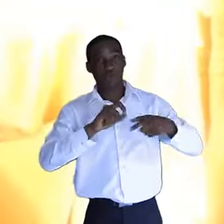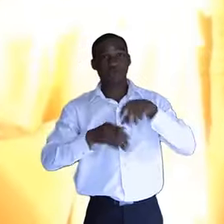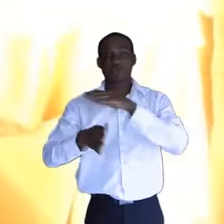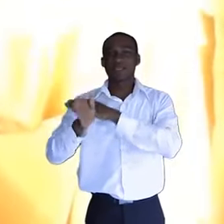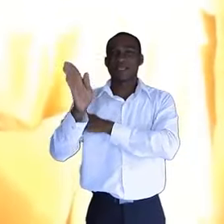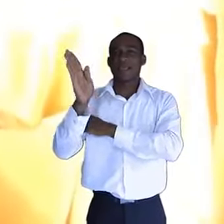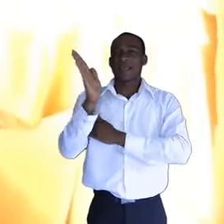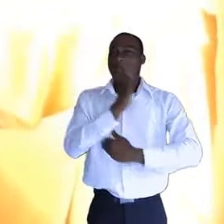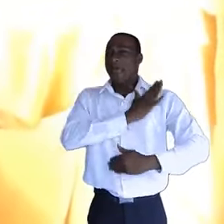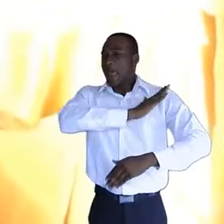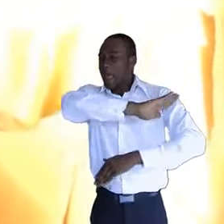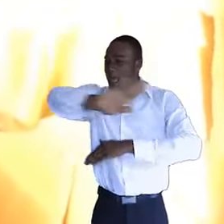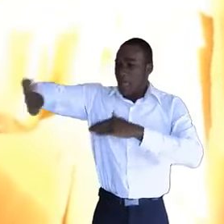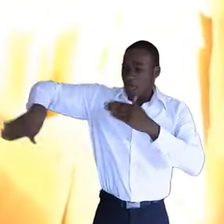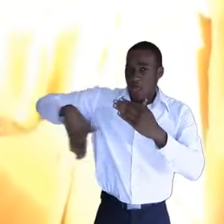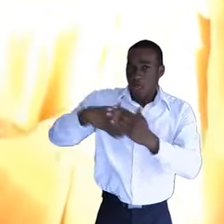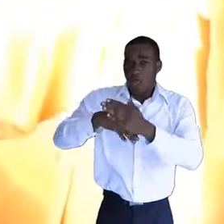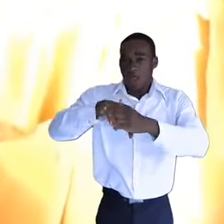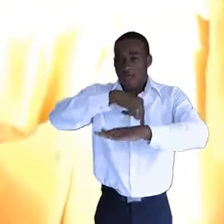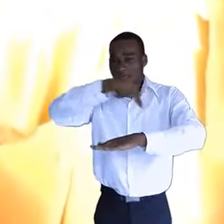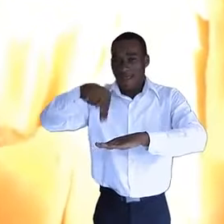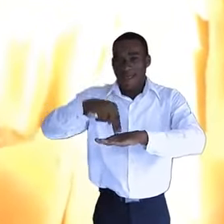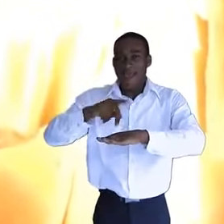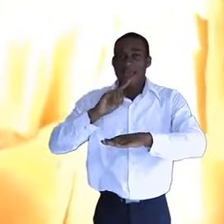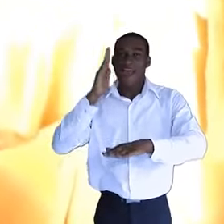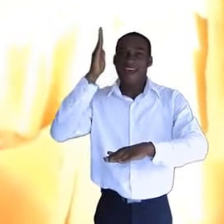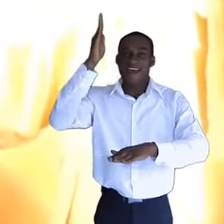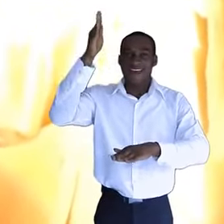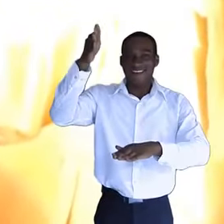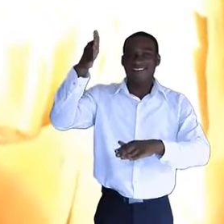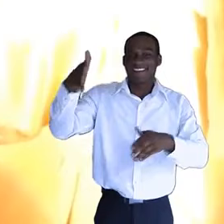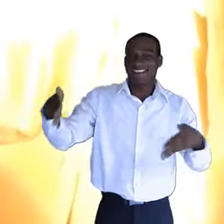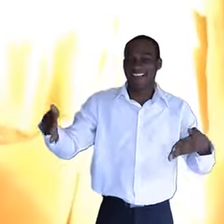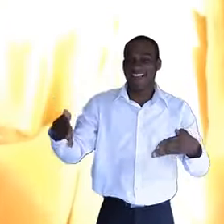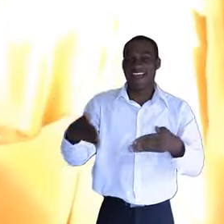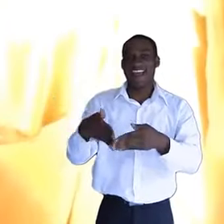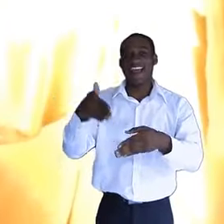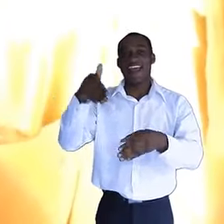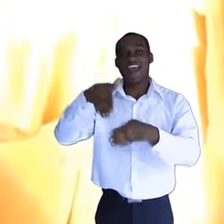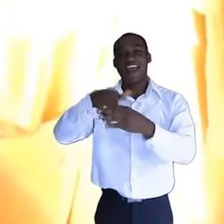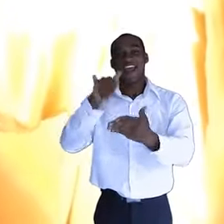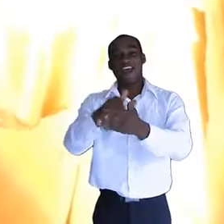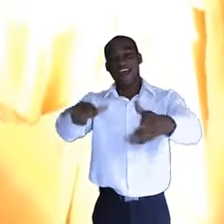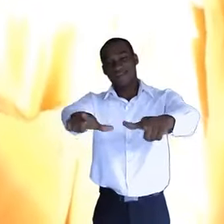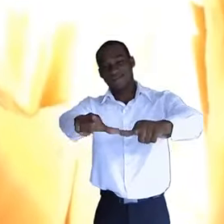Et toutes les nations seront rassemblées en ce lieu,